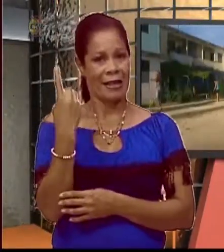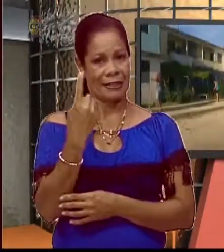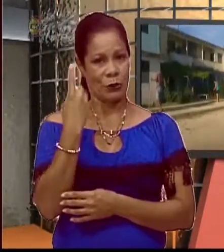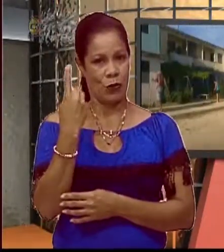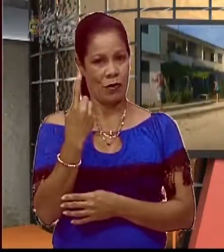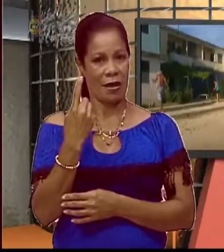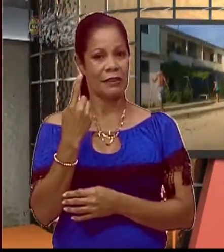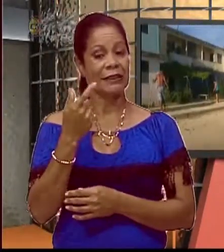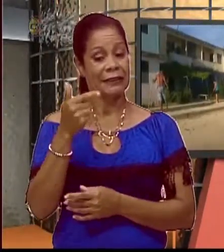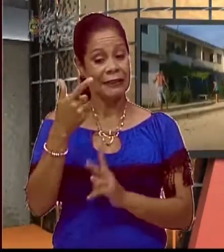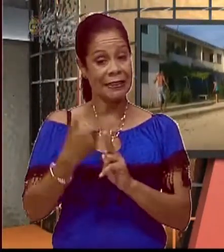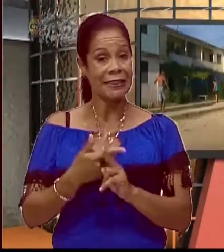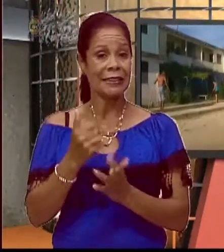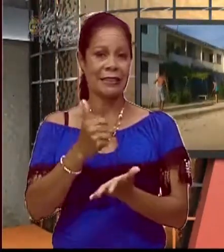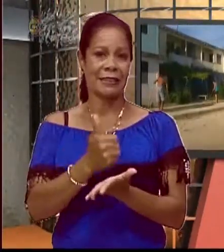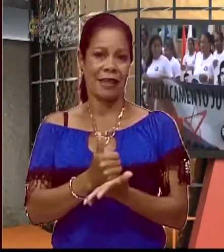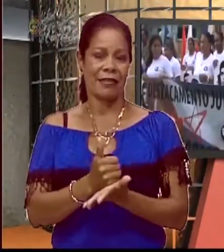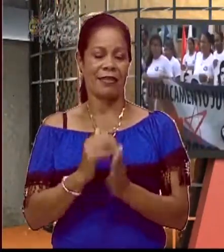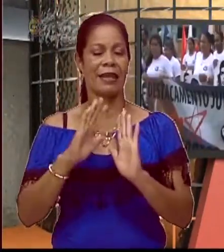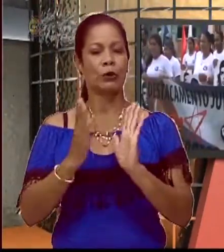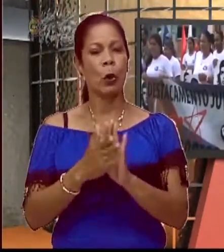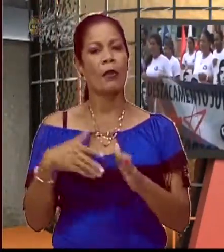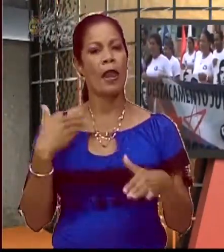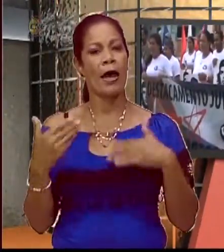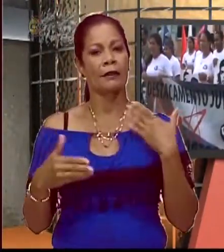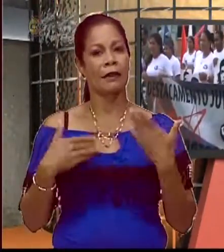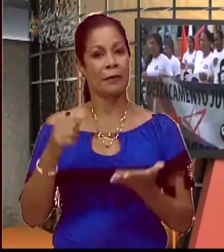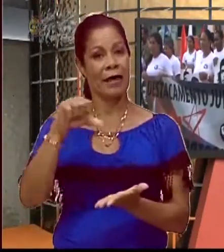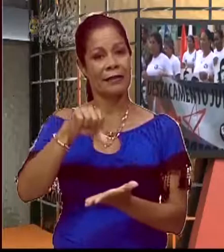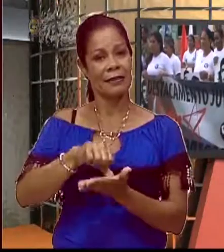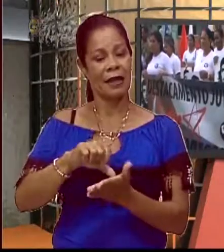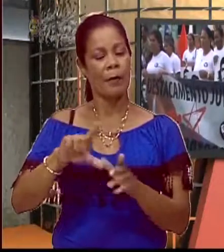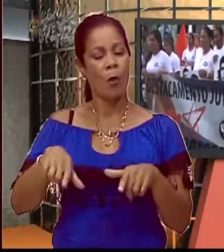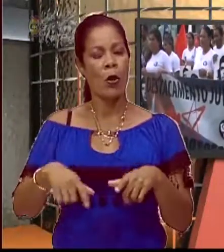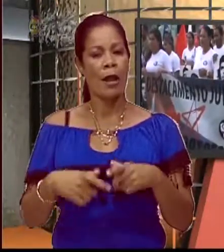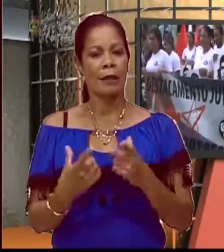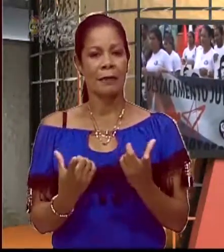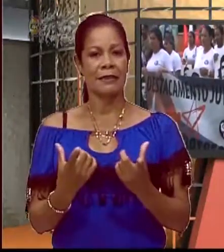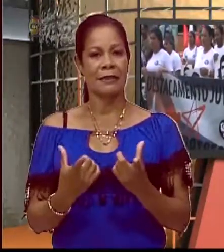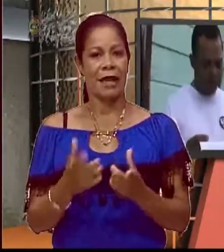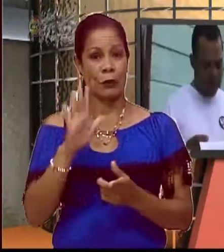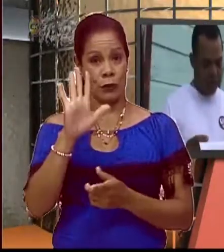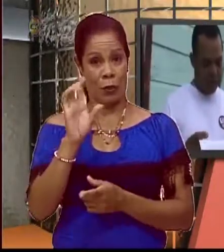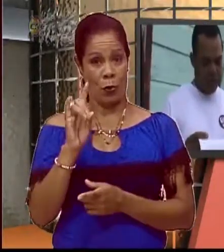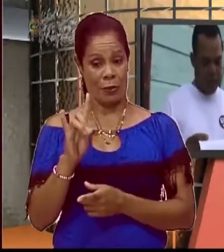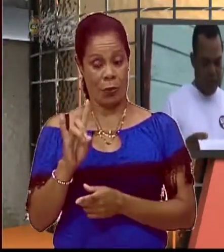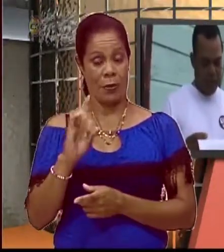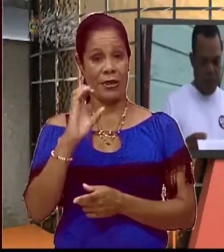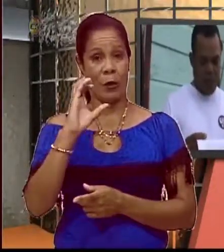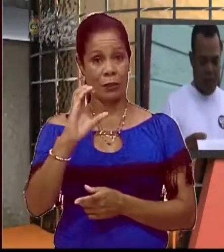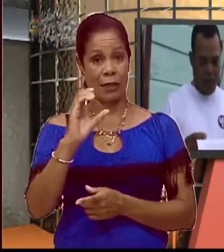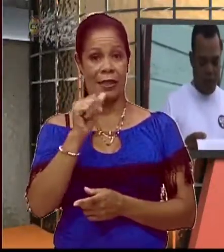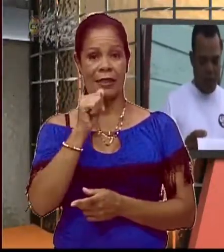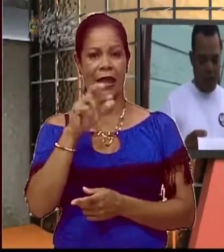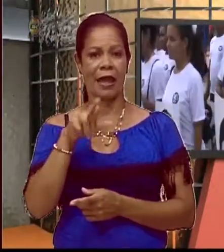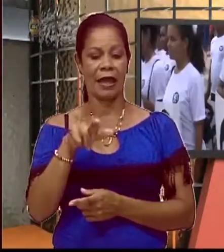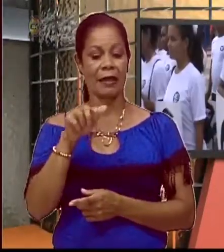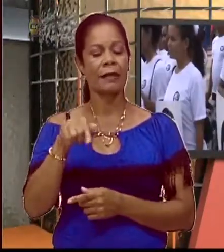las actividades centrales por el aniversario 59 de la organización, a conmemorarse el